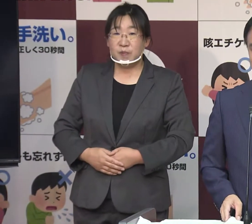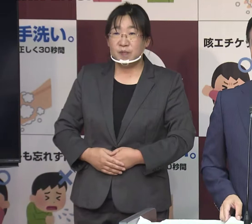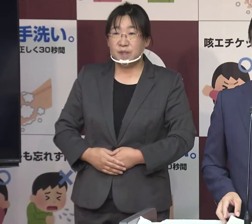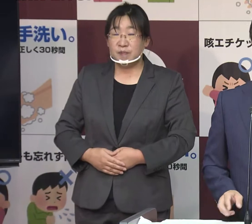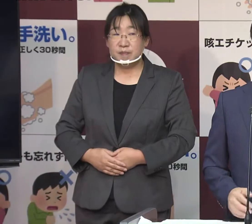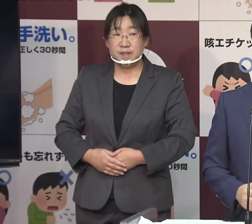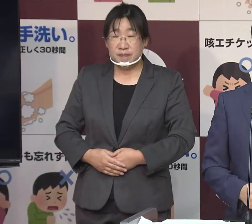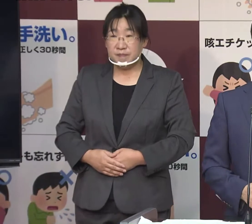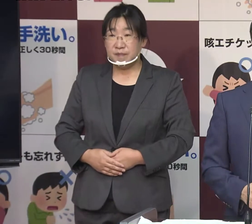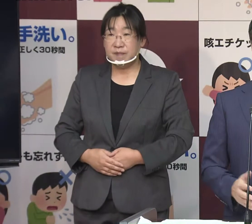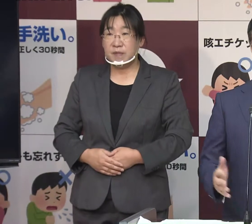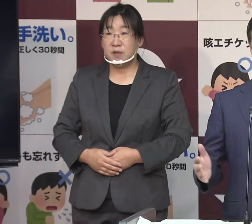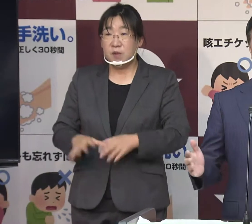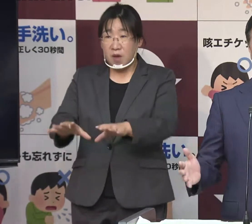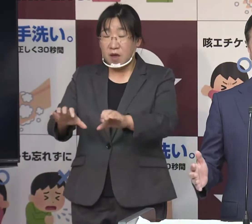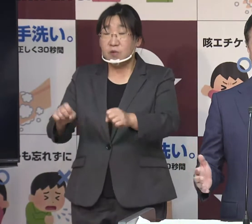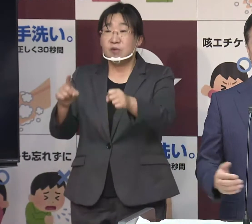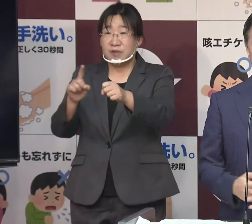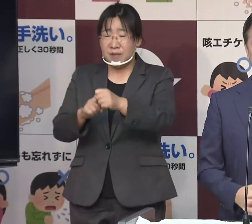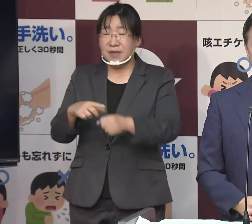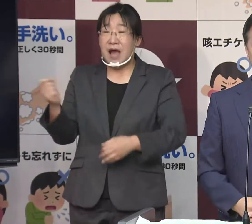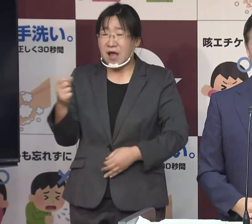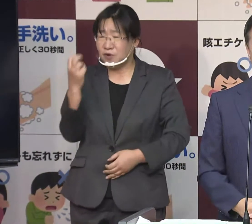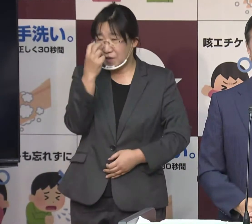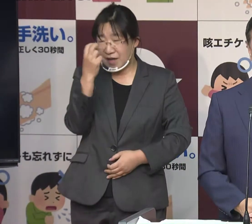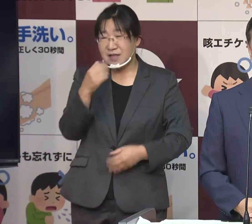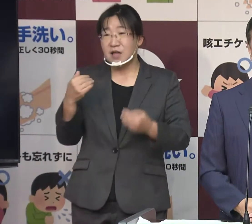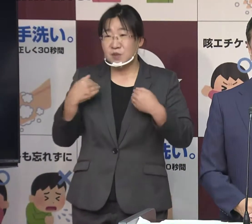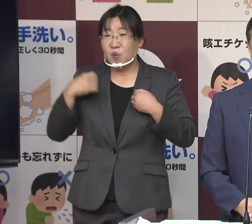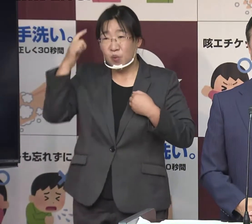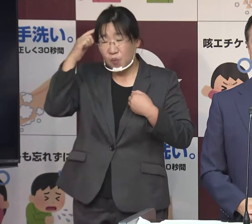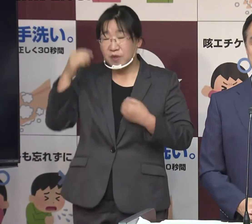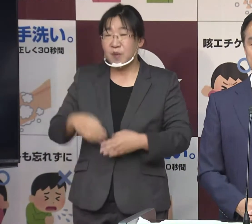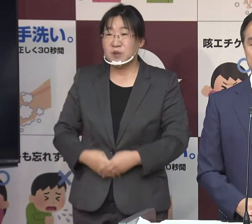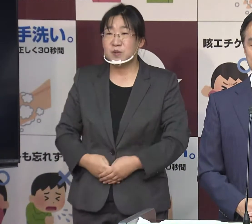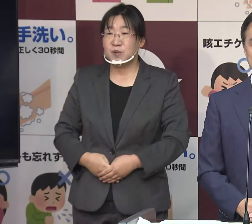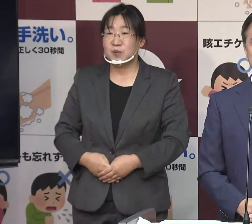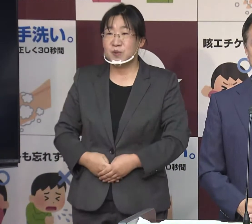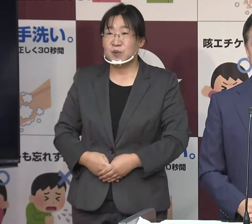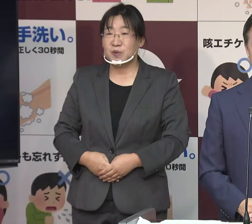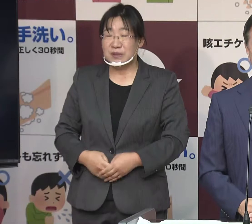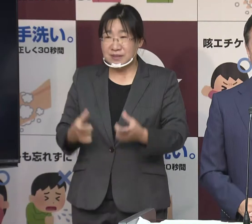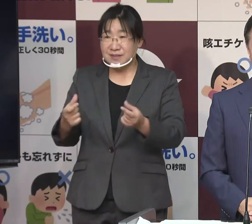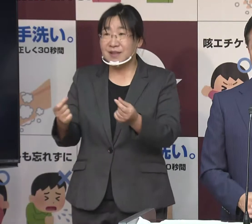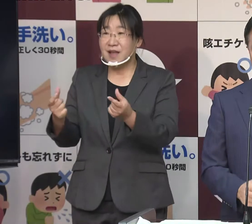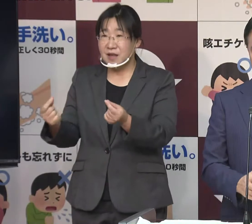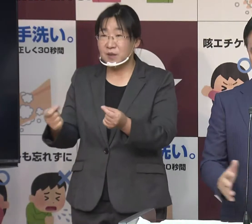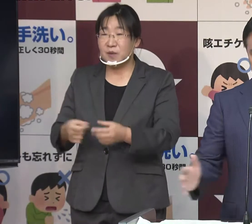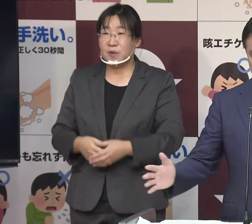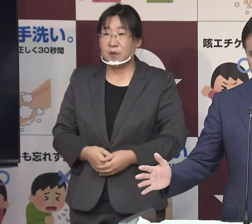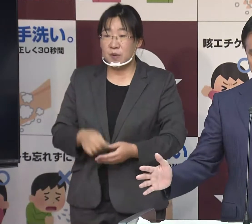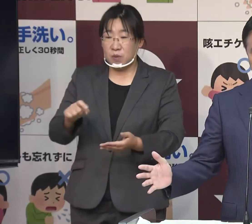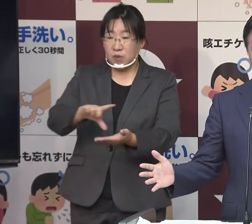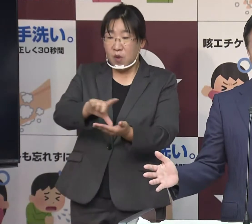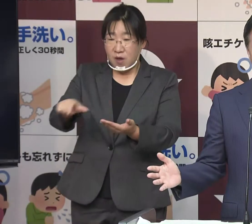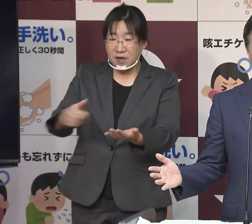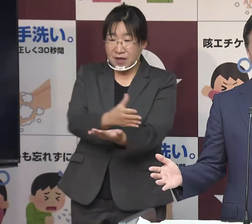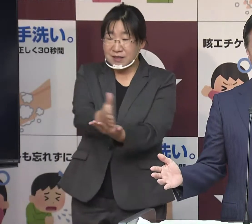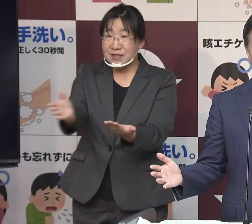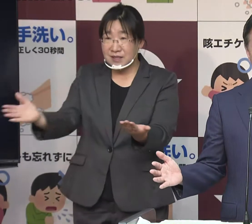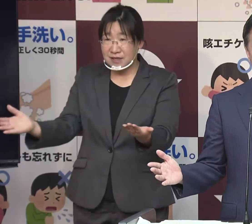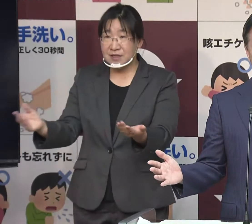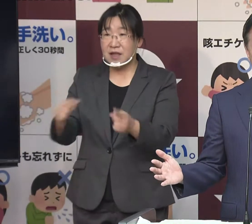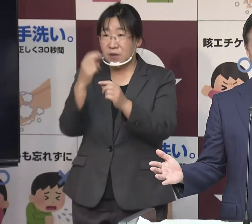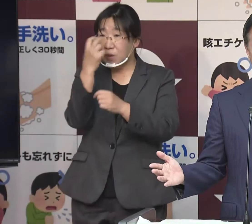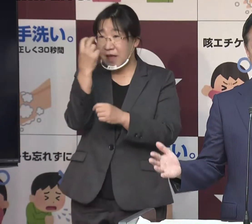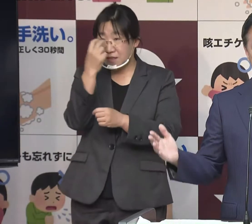ことを確保するためにも、これ迅速にやる必要があるだろうと今思っています。まあ、しっかりとですね、このエリア一帯の PCR 検査、